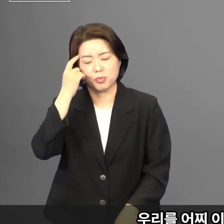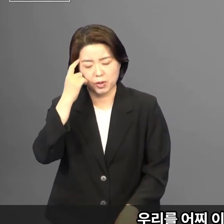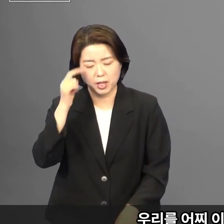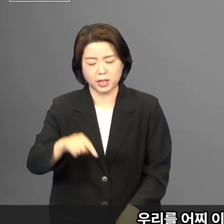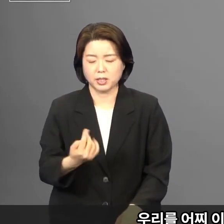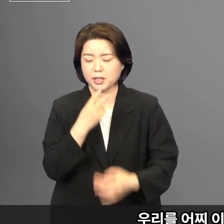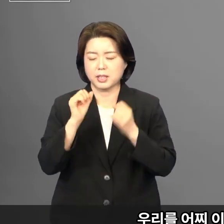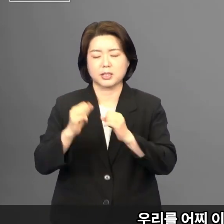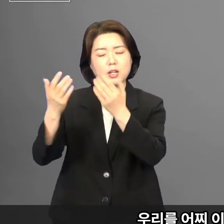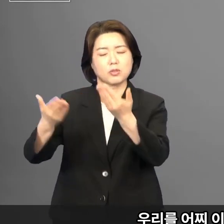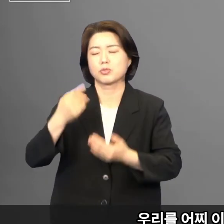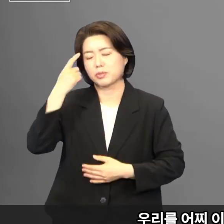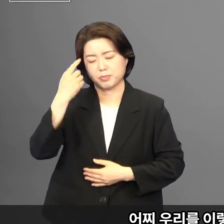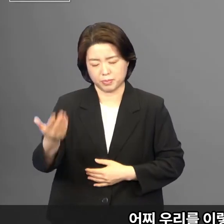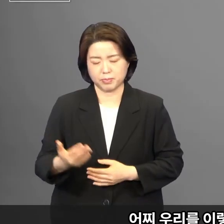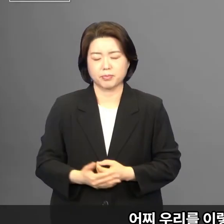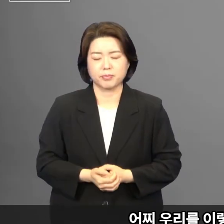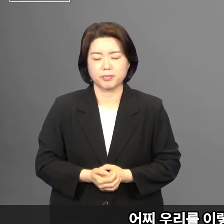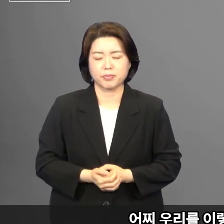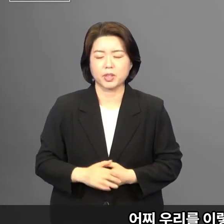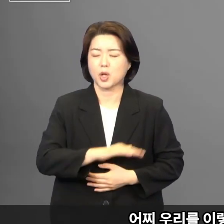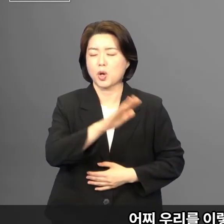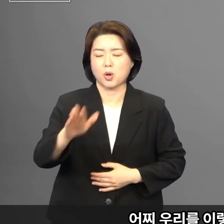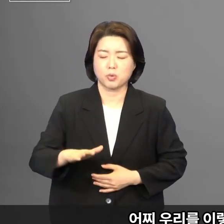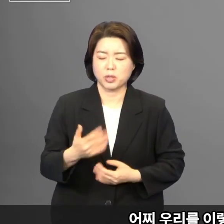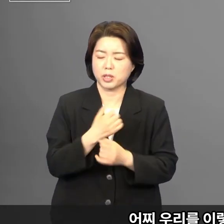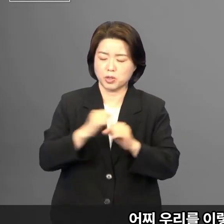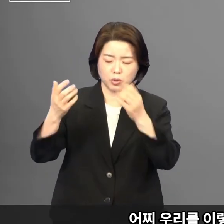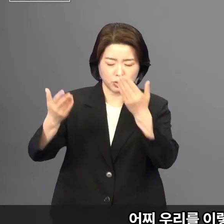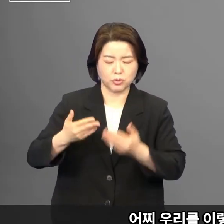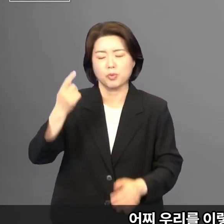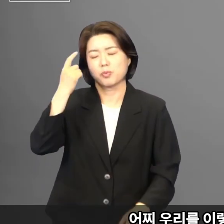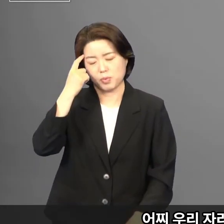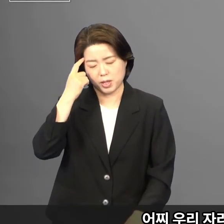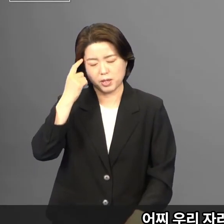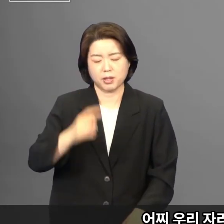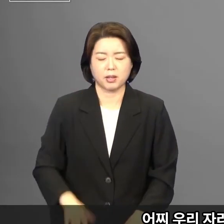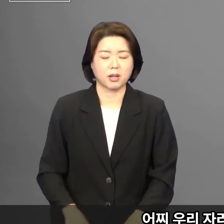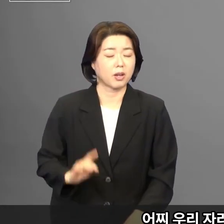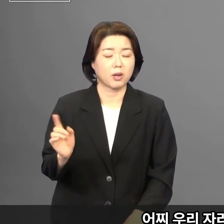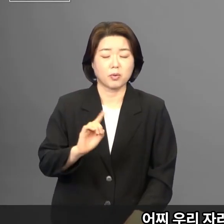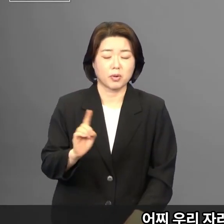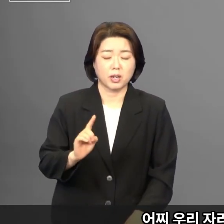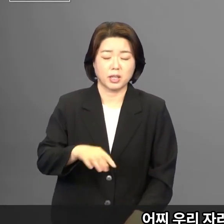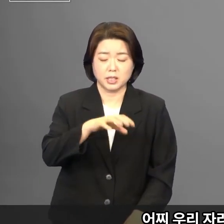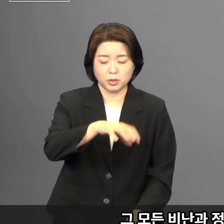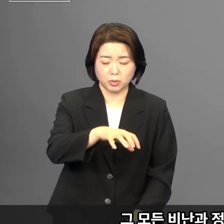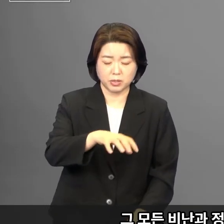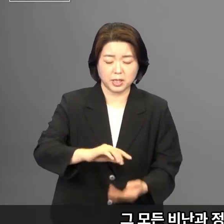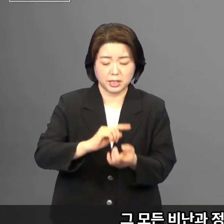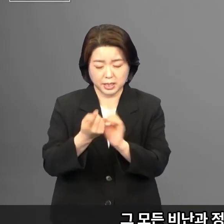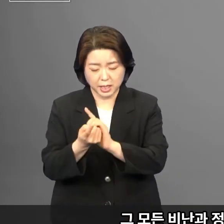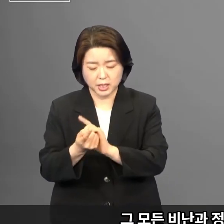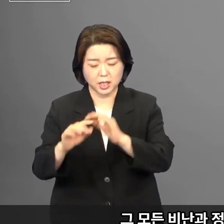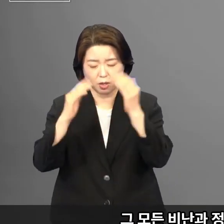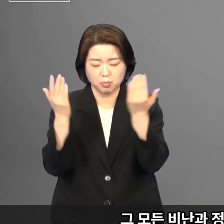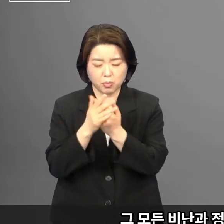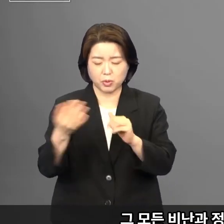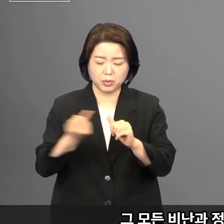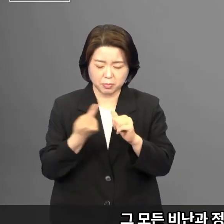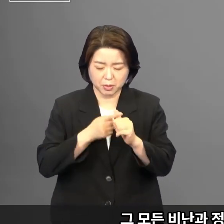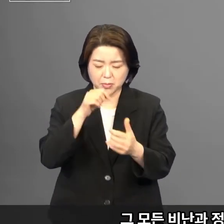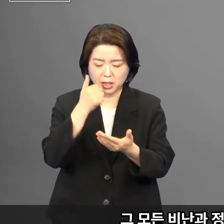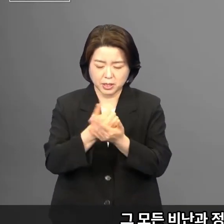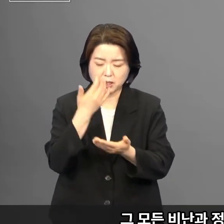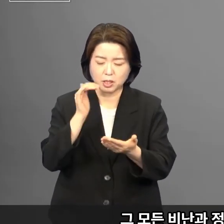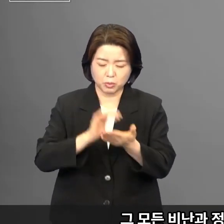어찌 이렇게 살려주셨습니까? 어찌 우리를 이렇게 용서해 주셨습니까? 어찌 우리 자리에서 우리 대신하여 그 모든 비난과 정죄의